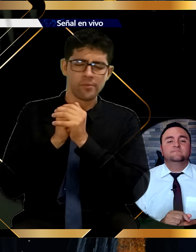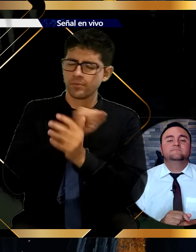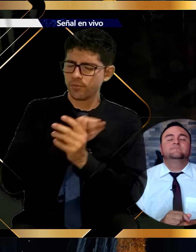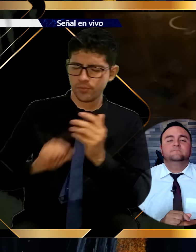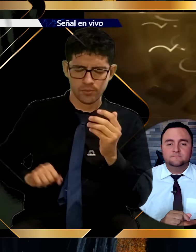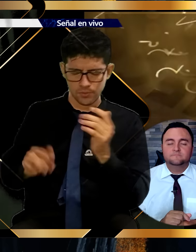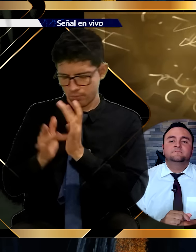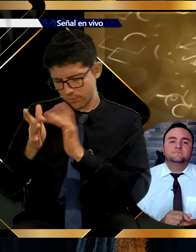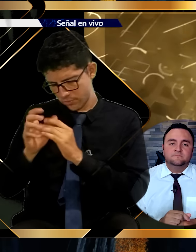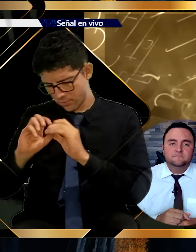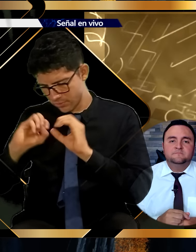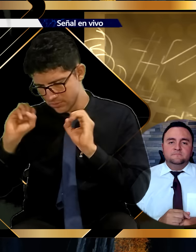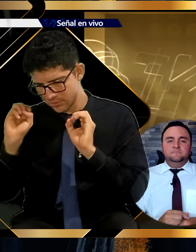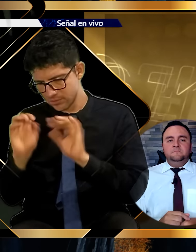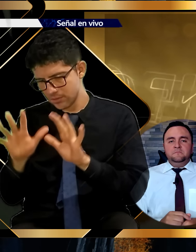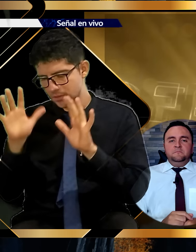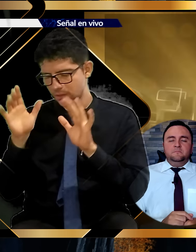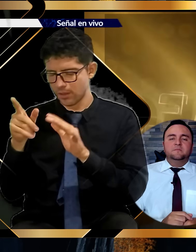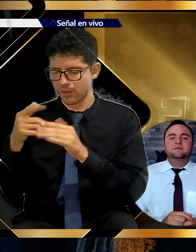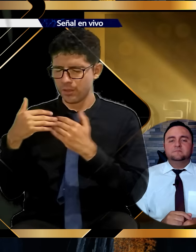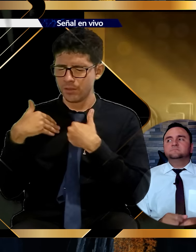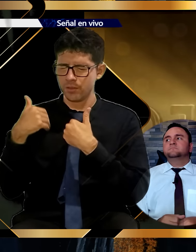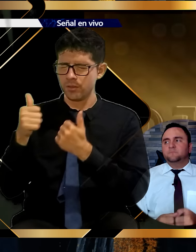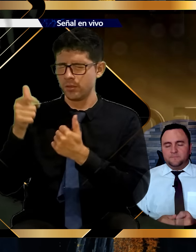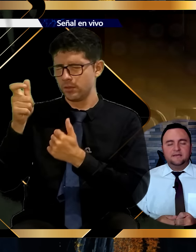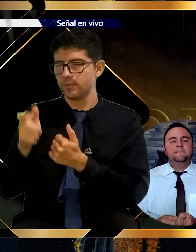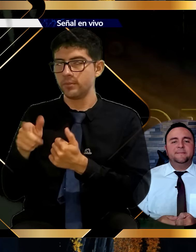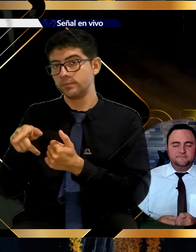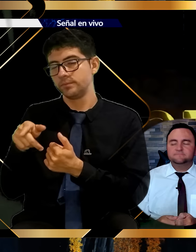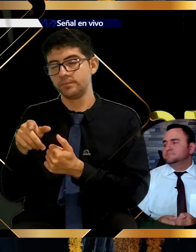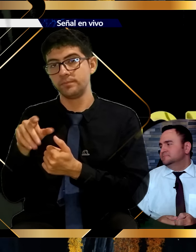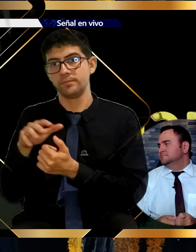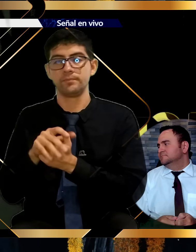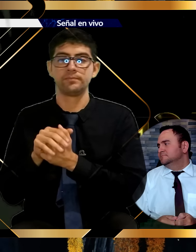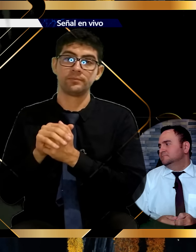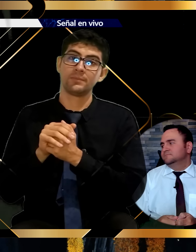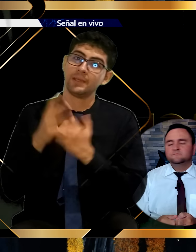Y eso hay que cuestionarlo. No nos queremos ir a la fuerza,